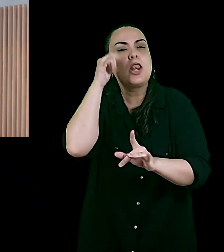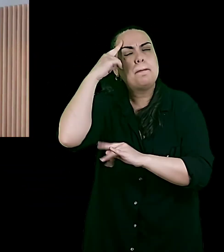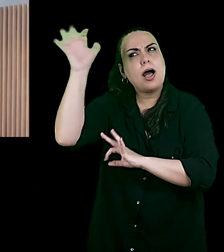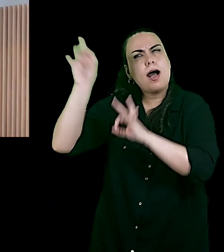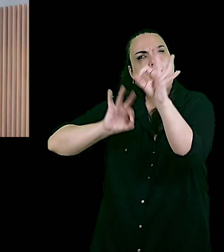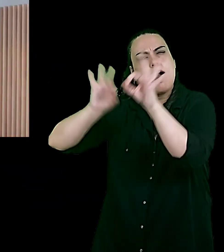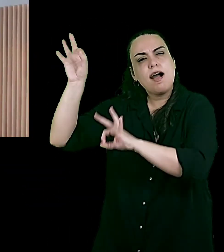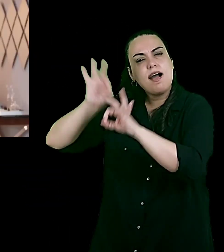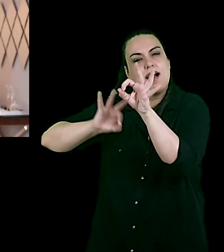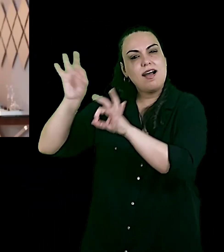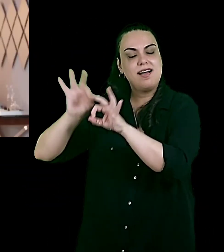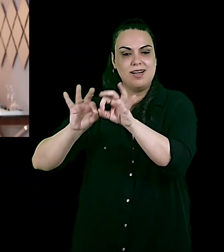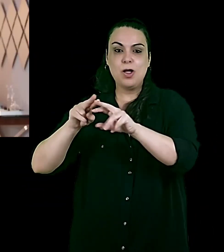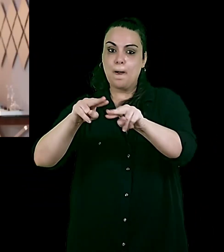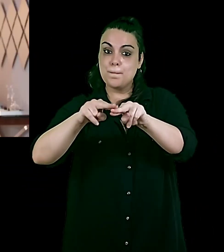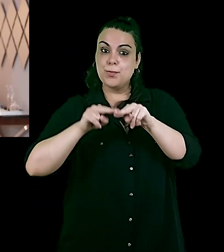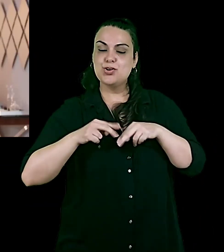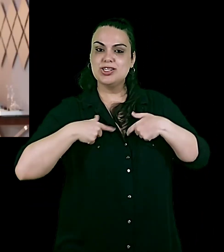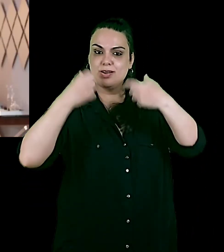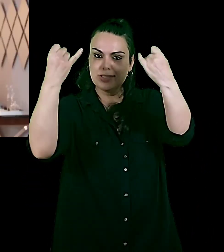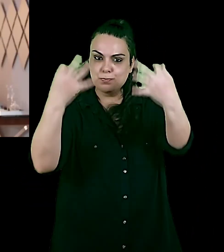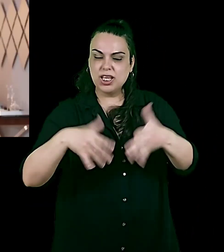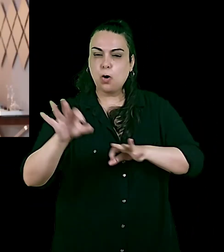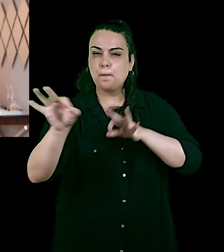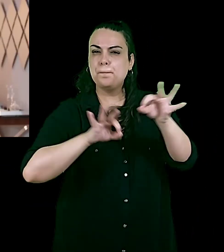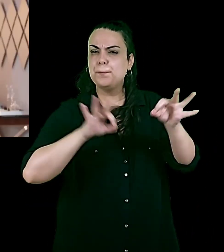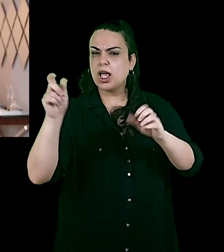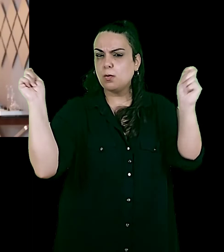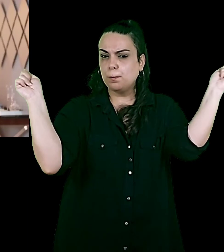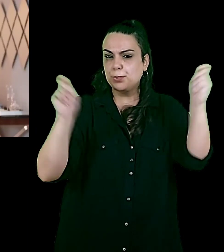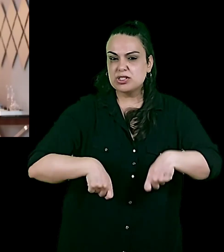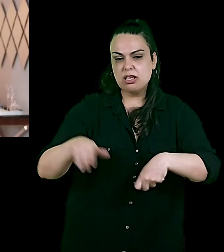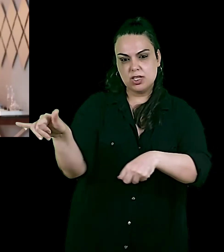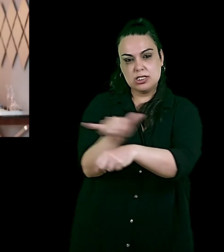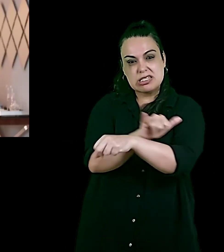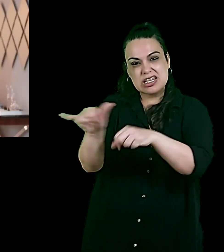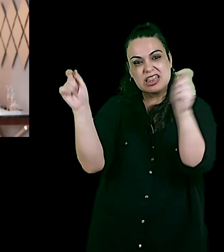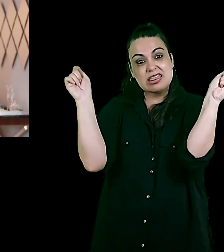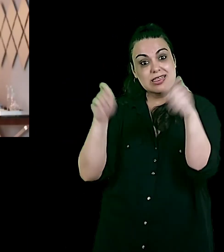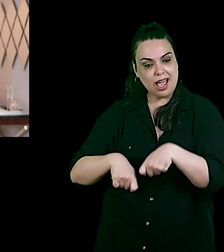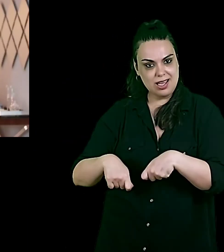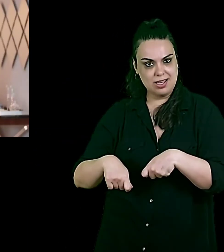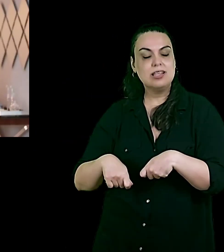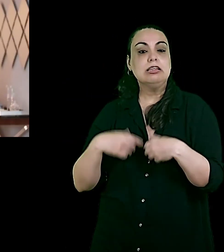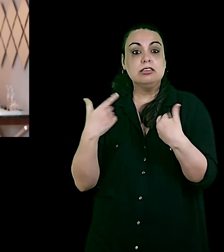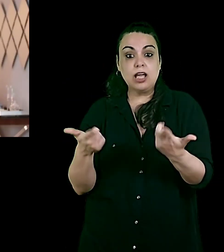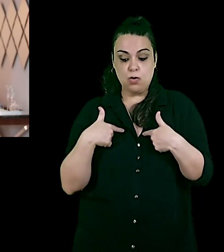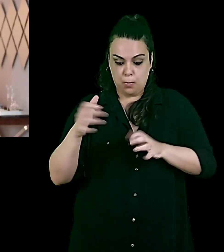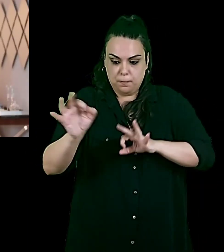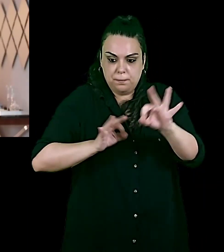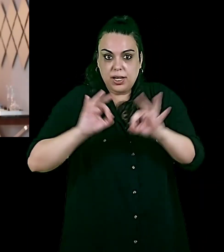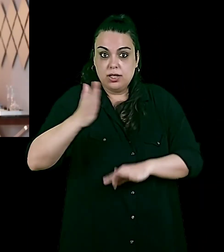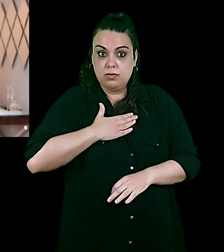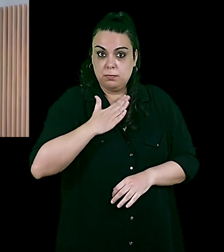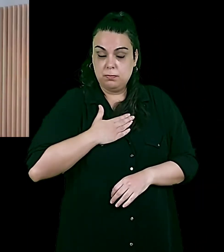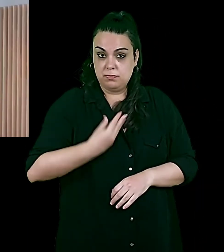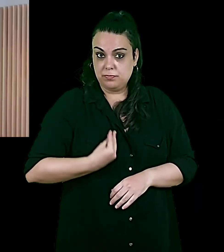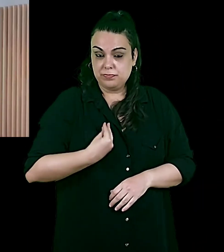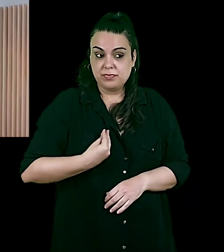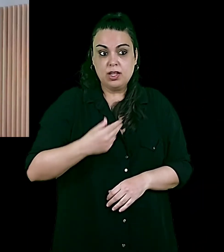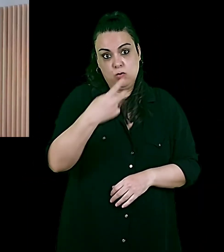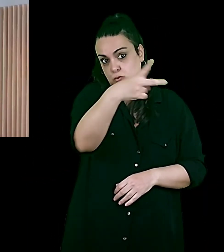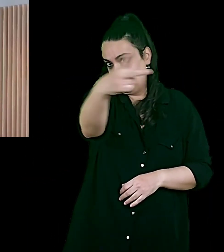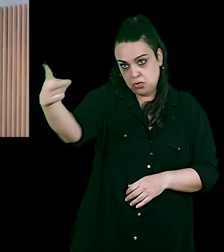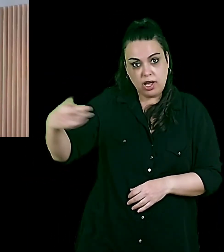das possibilidades dela. É por isso que eu falo sobre um plano viável, sobre um plano possível. O plano que eu tracei para mim,